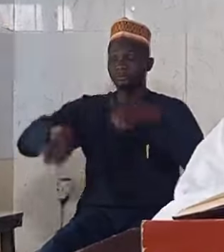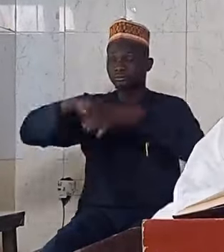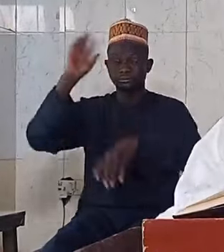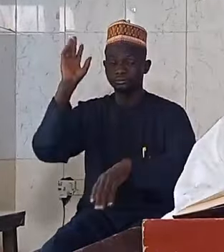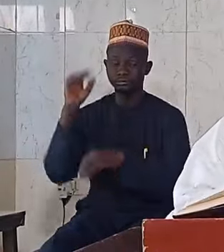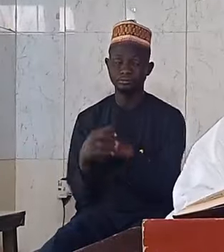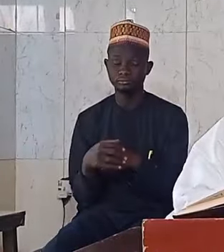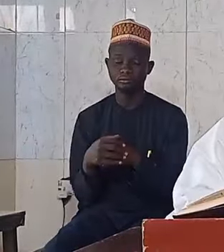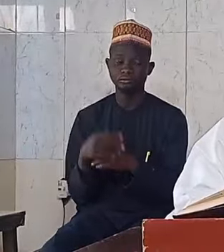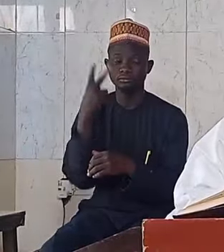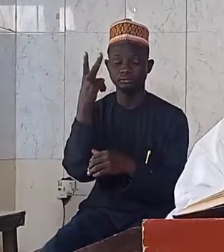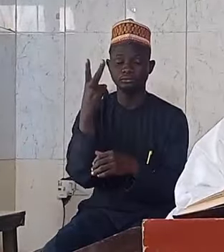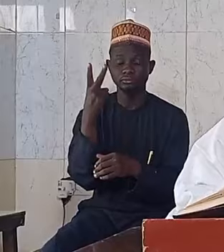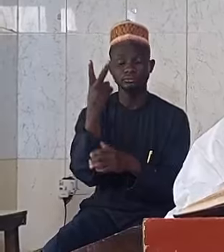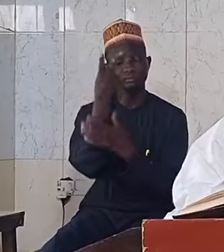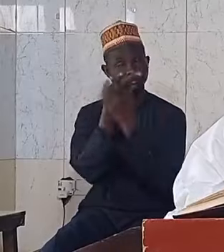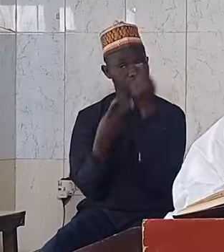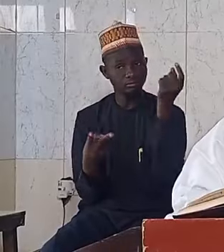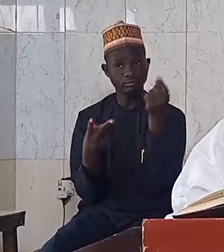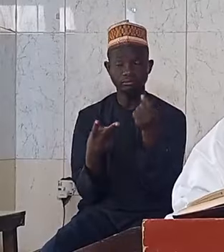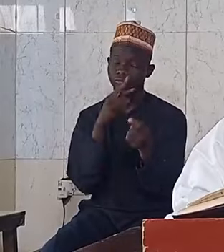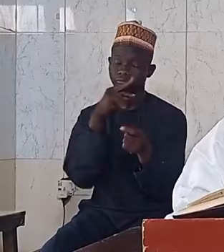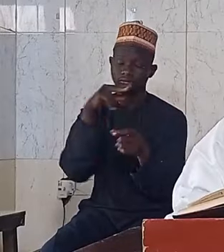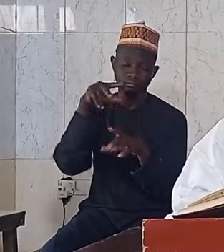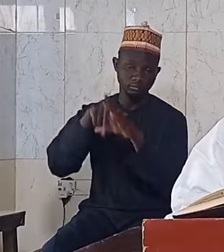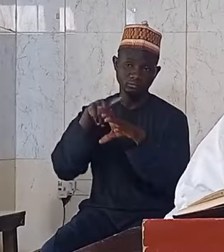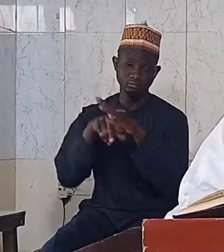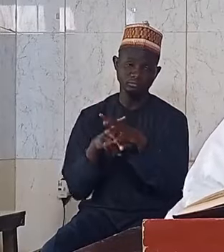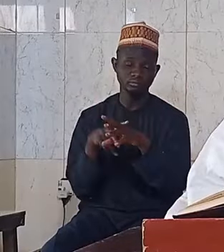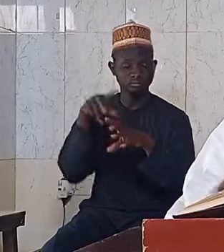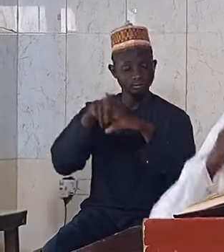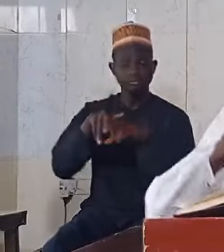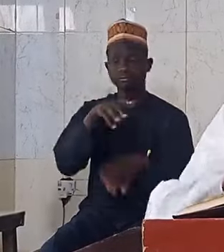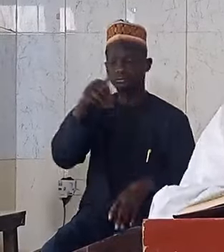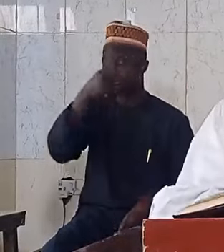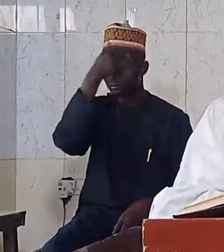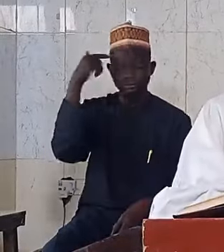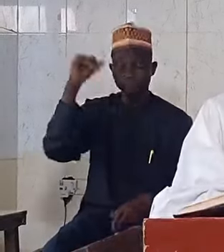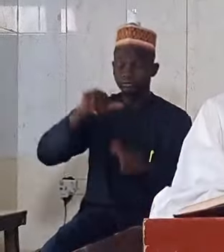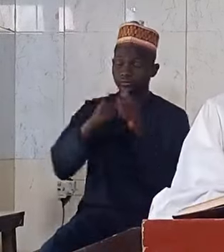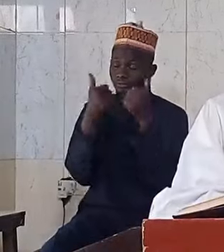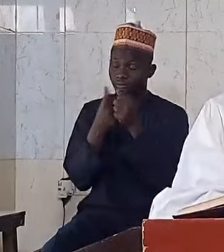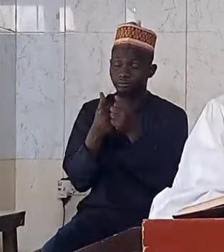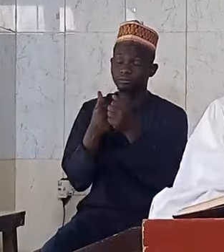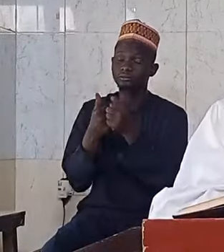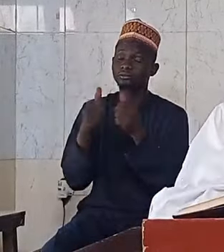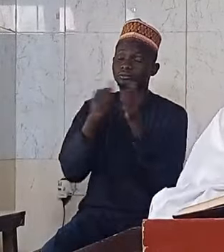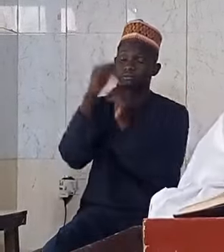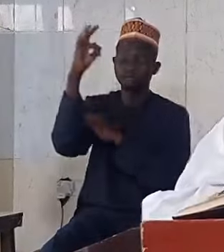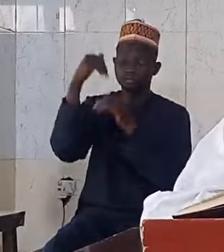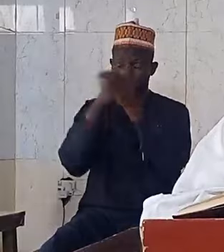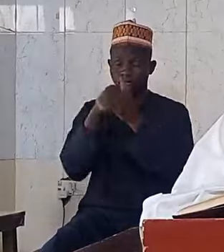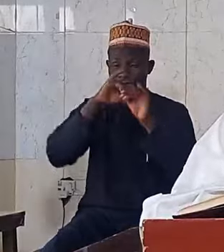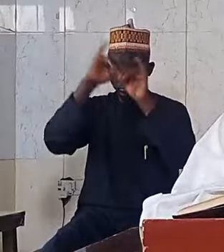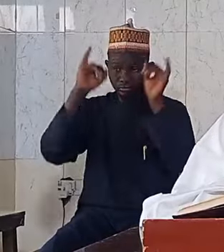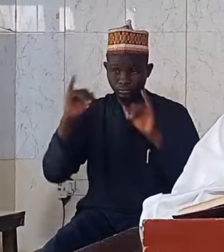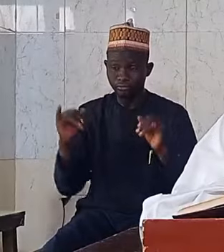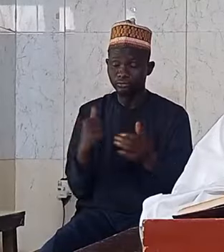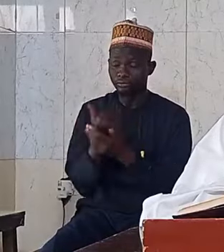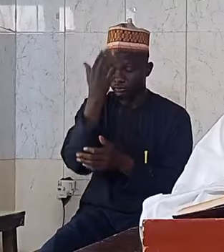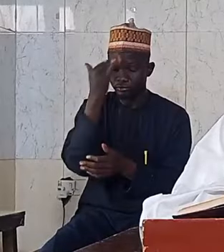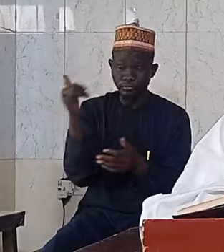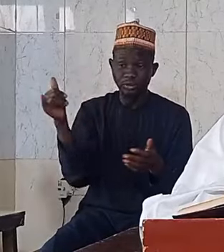ko yawa kowanne bangare sun aikata wannan wato nau'i ko wancan na zalunci to